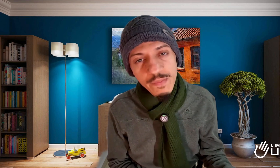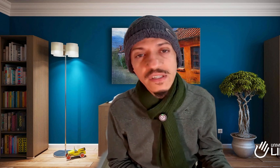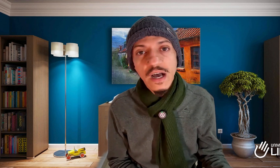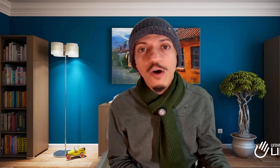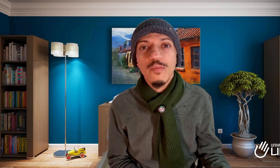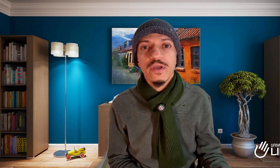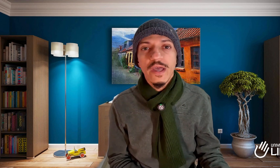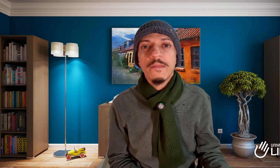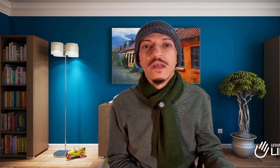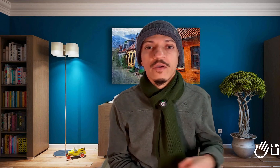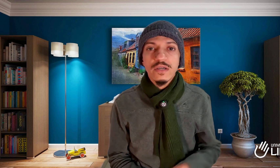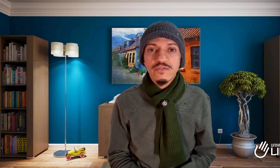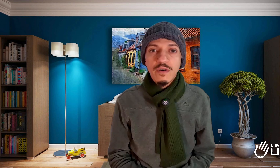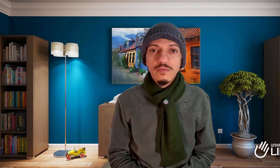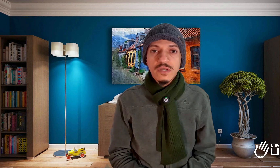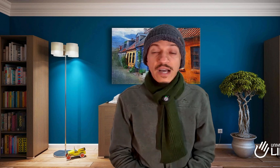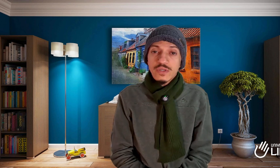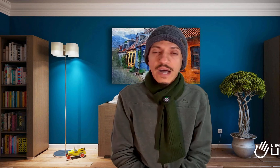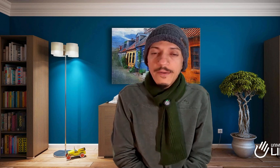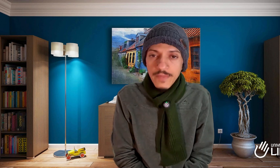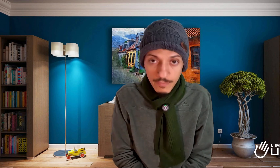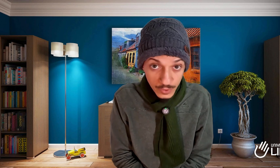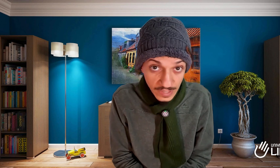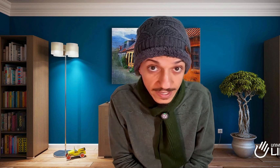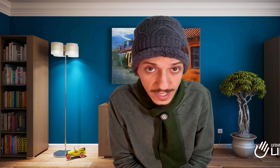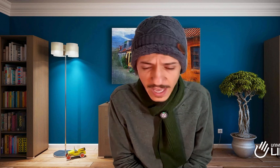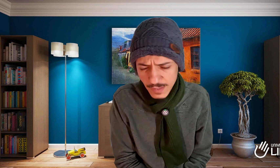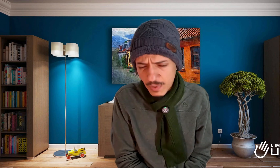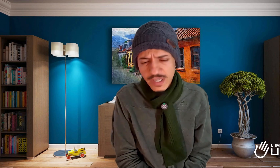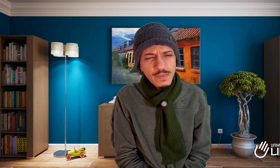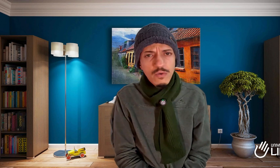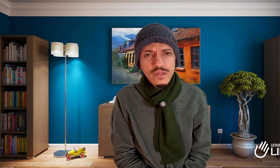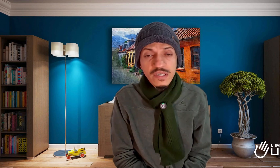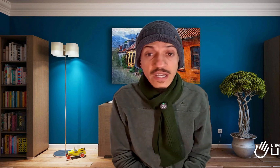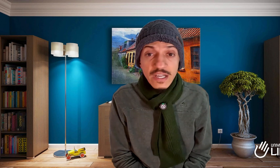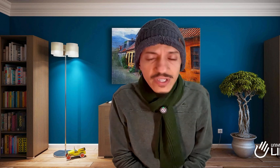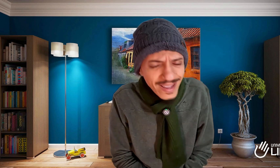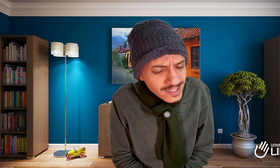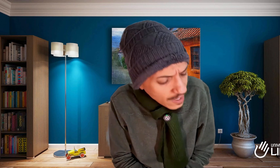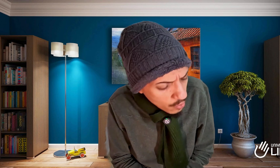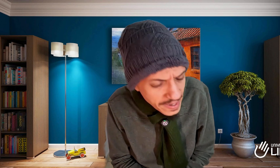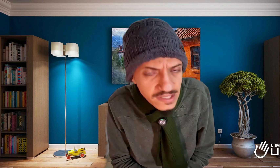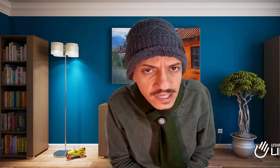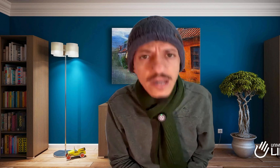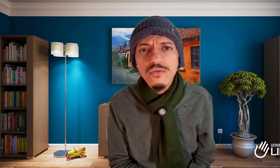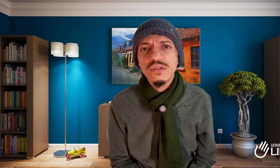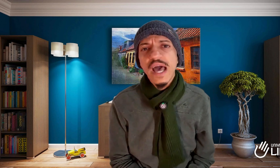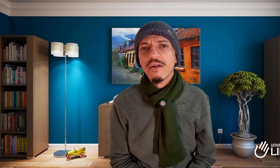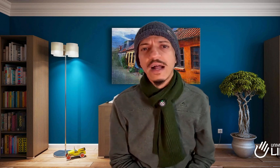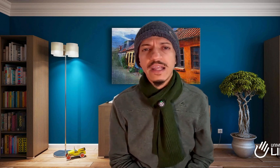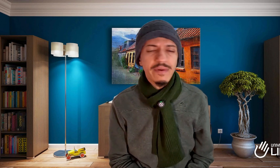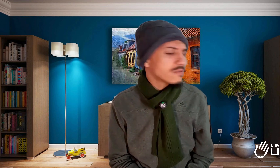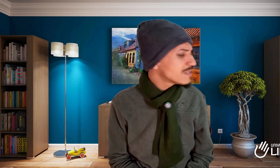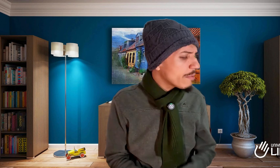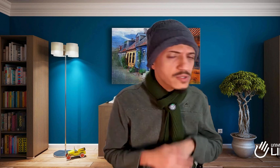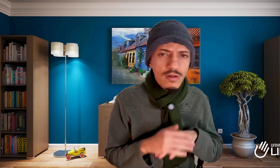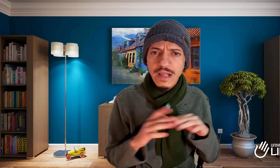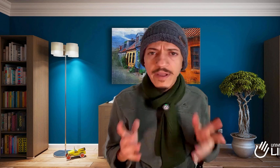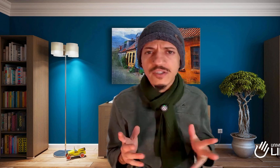especial porque nós vamos eu vou ajudar aqui a responder as perguntas de quem está começando do zero na Libra, não sabe absolutamente